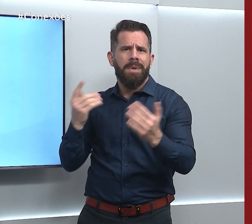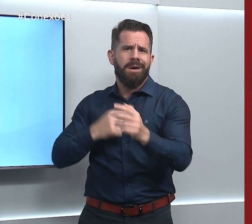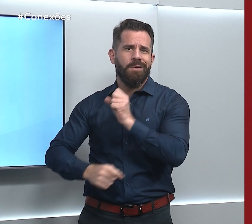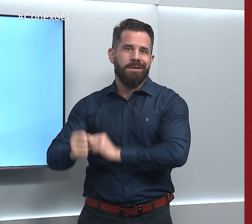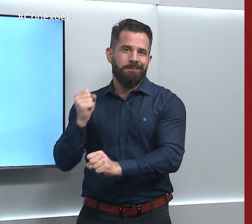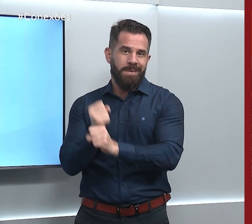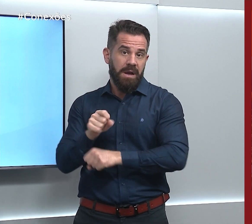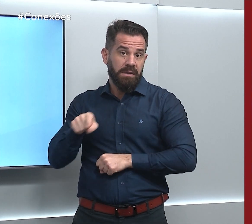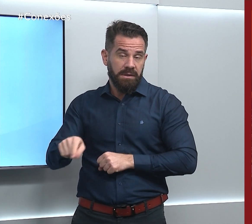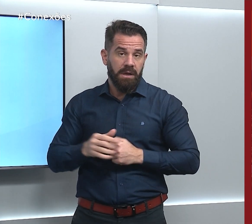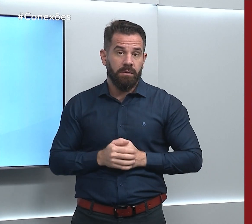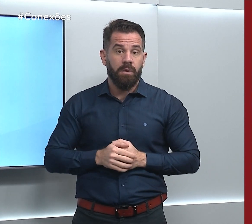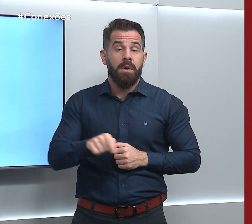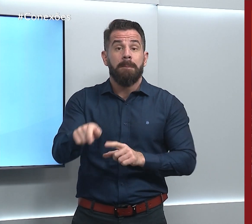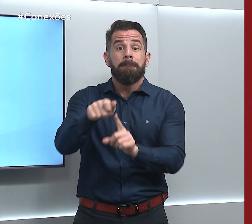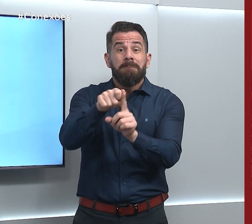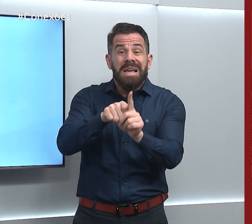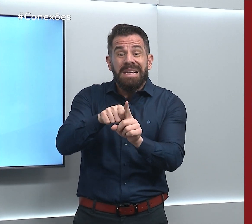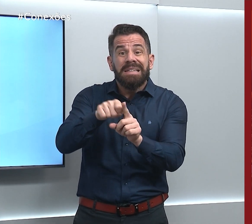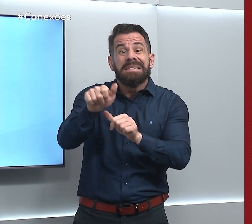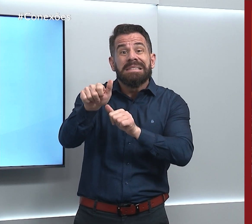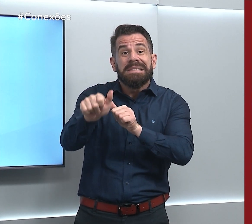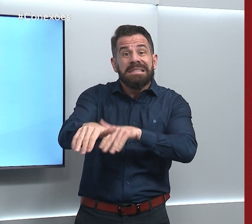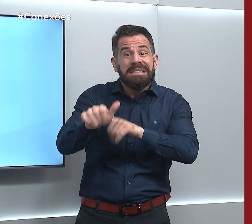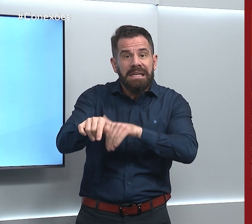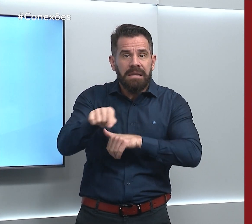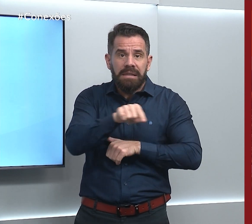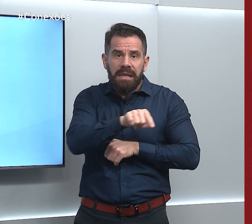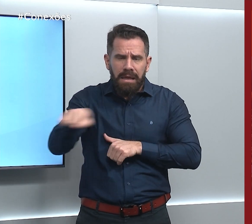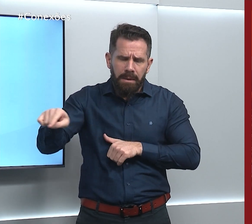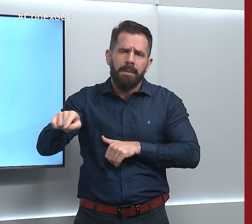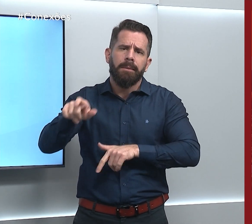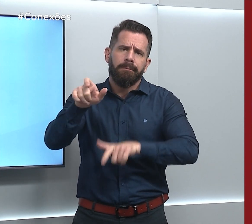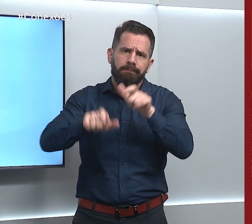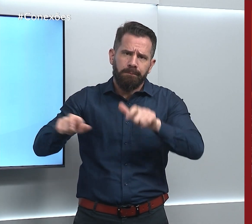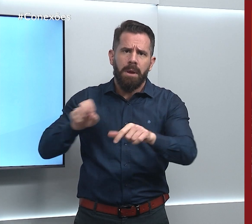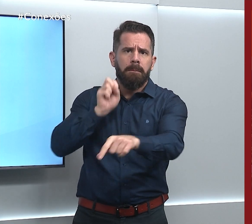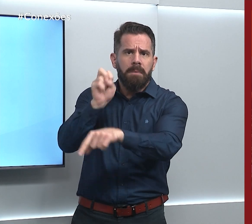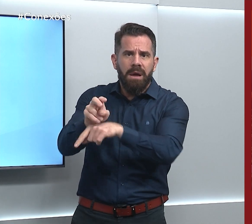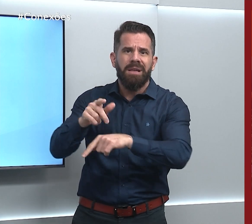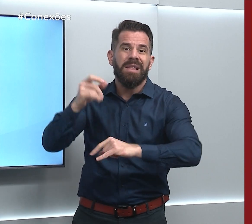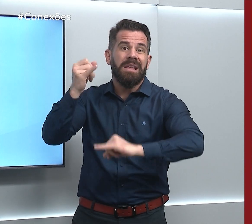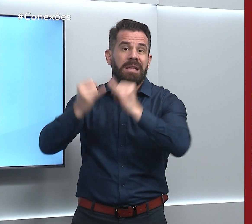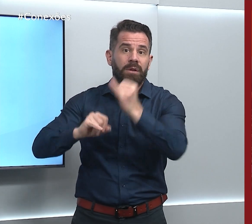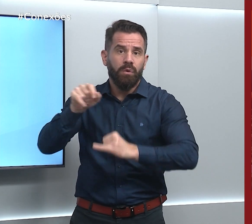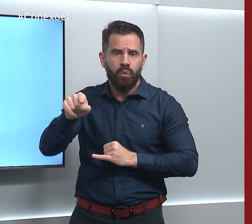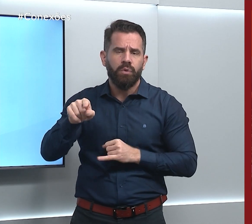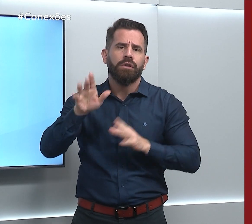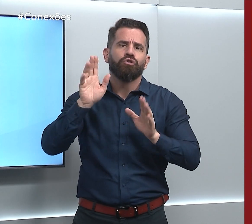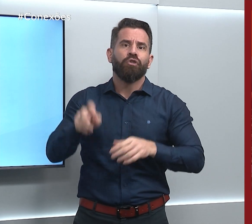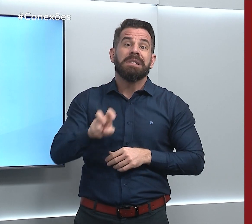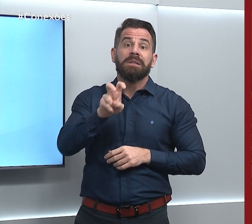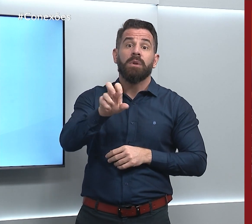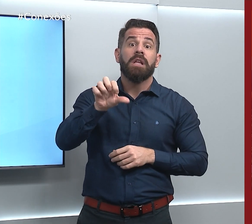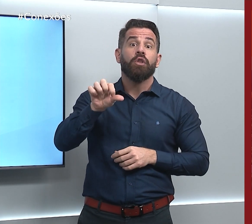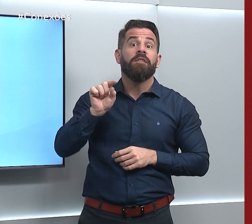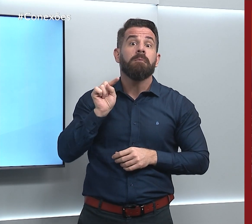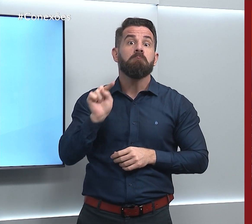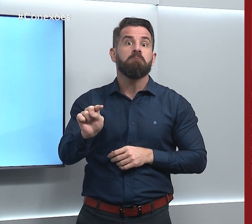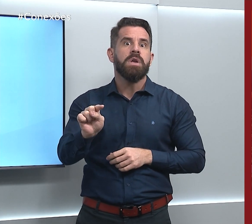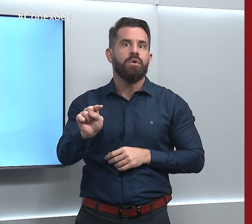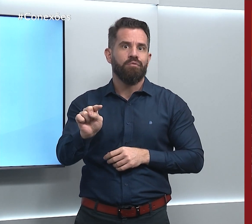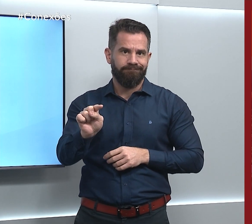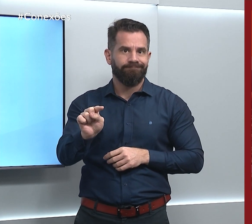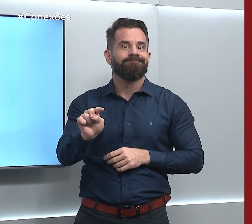passado. Somente em setembro, os empregos industriais tiveram saldo de 59 mil vagas